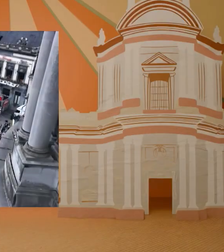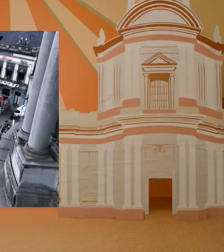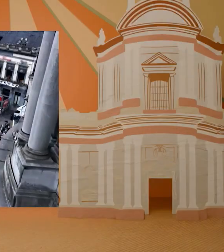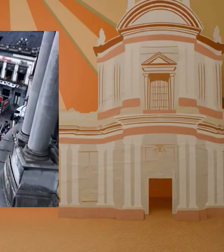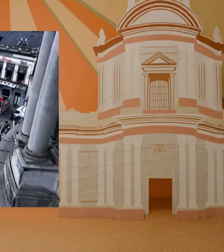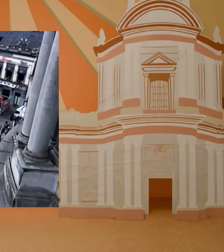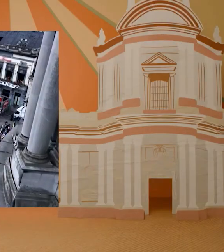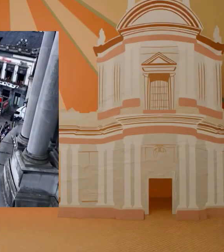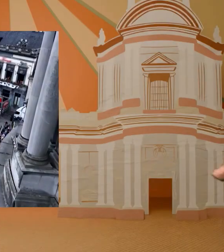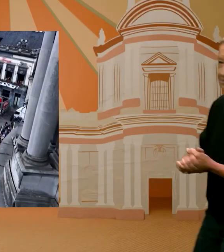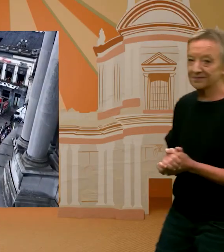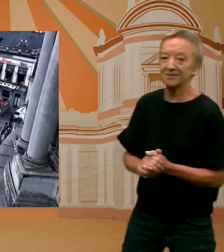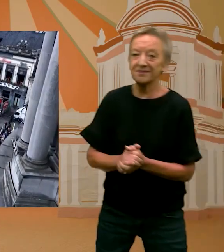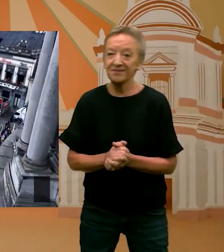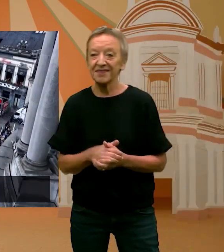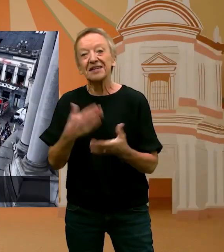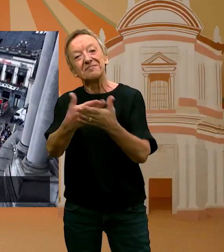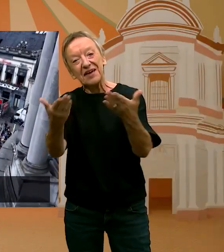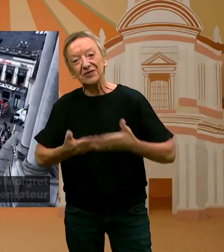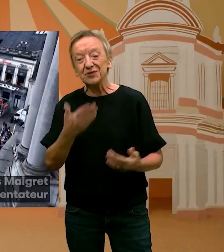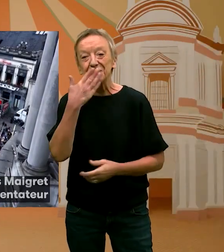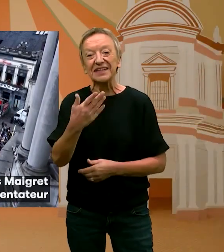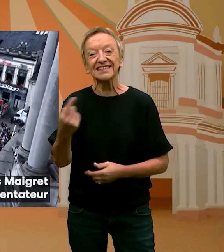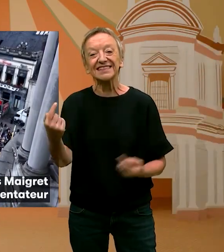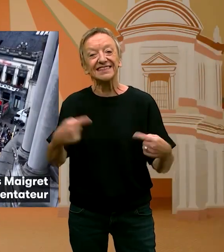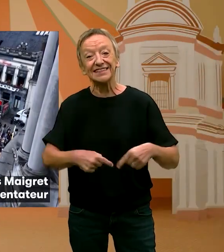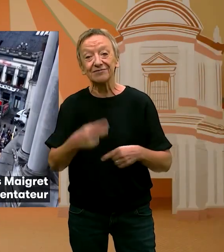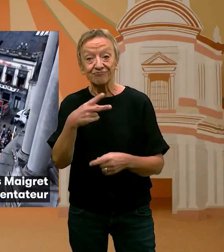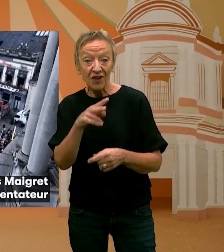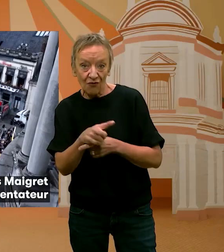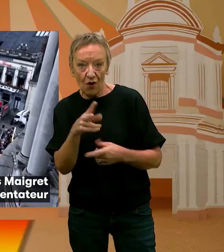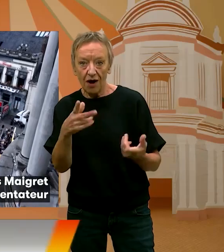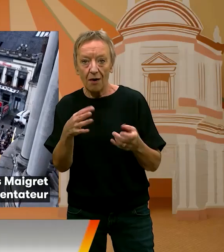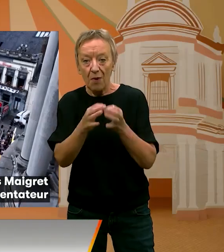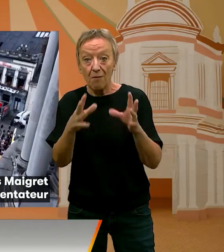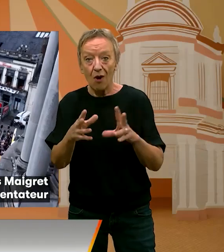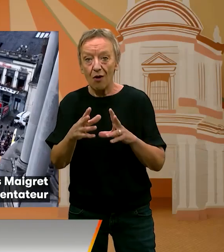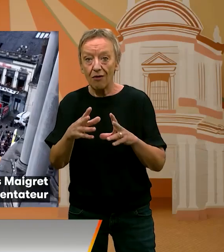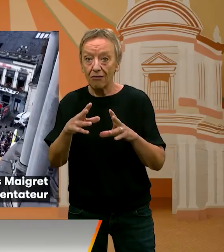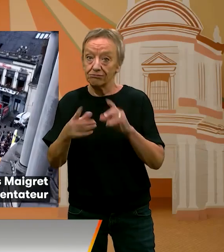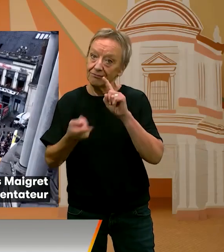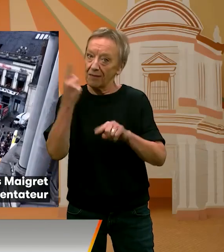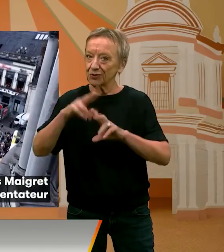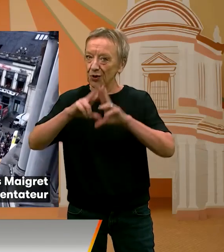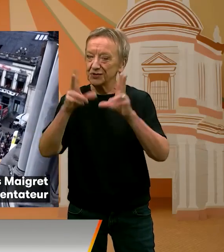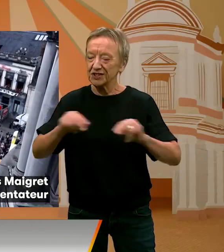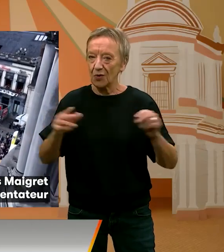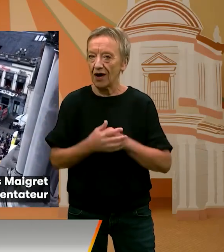Bienvenue, merci de nous rejoindre pour vivre un moment historique sur la place Saint-Aubin. Dans quelques instants, nous allons assister à la joute de l'échasse d'or, un